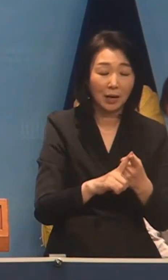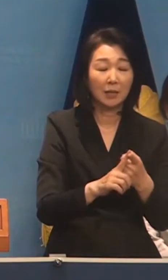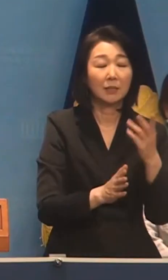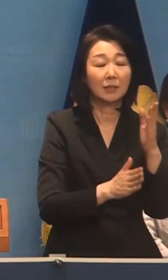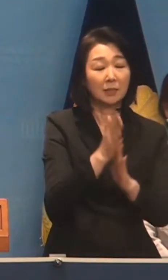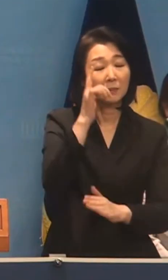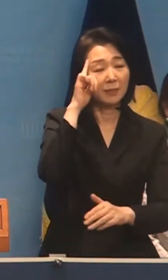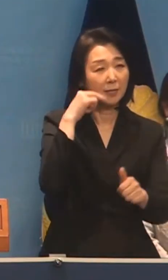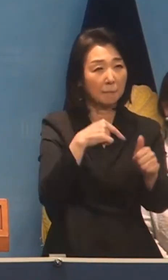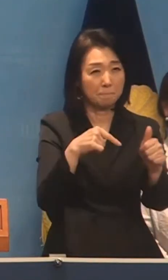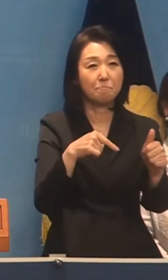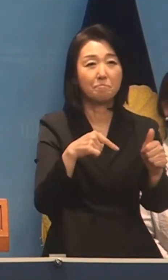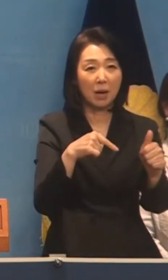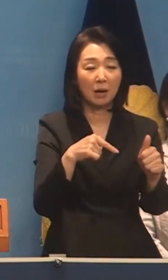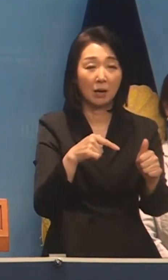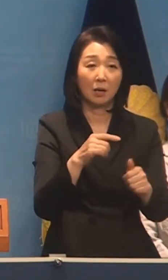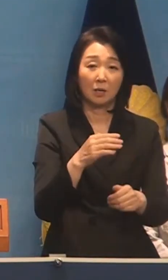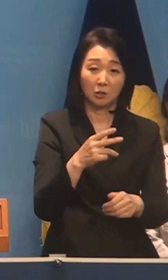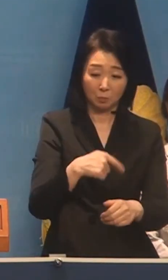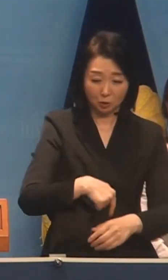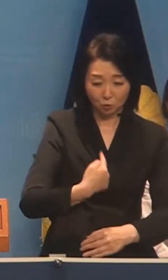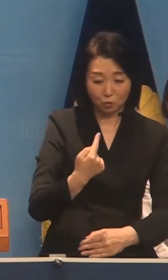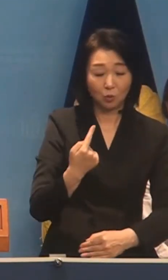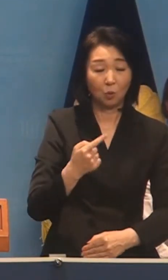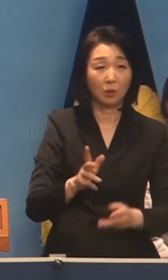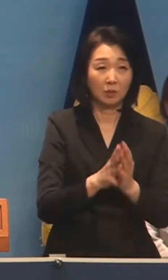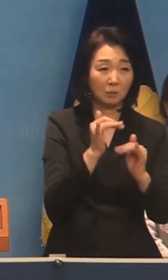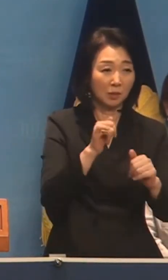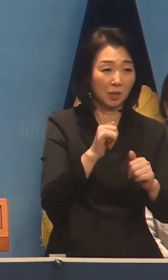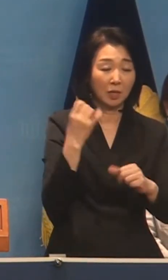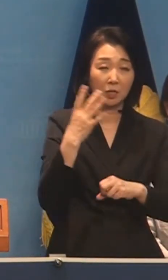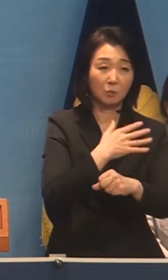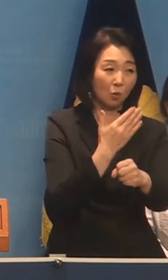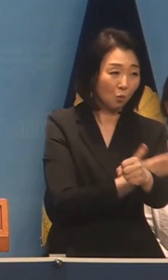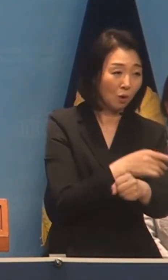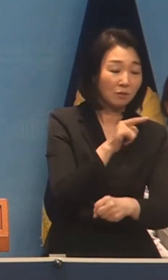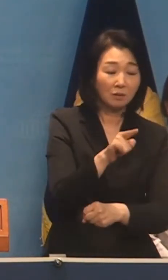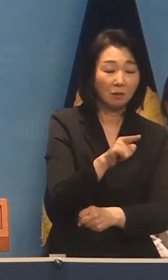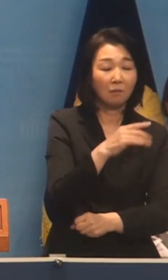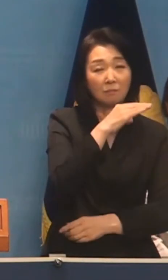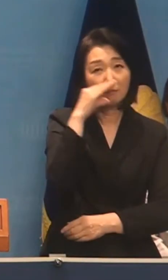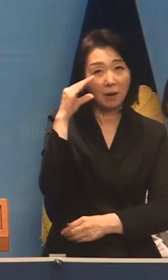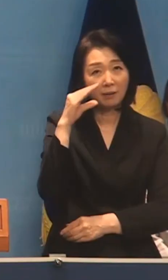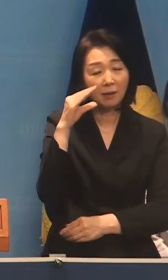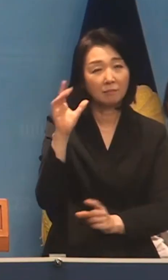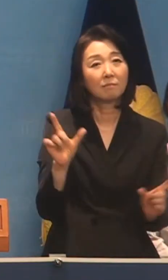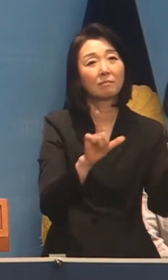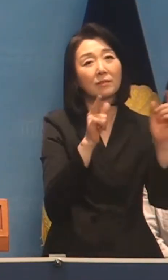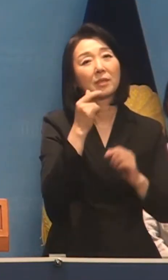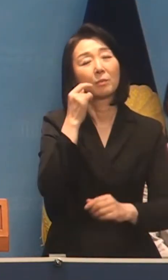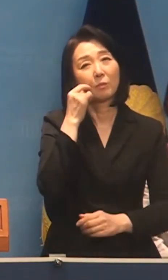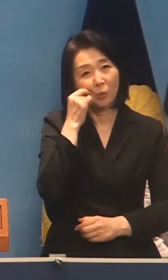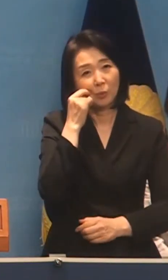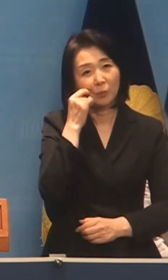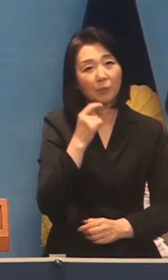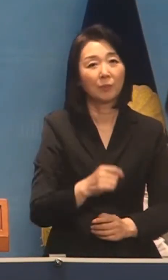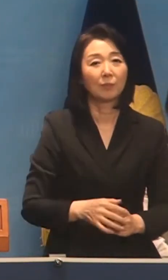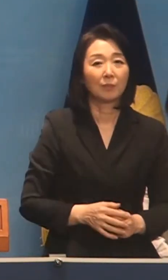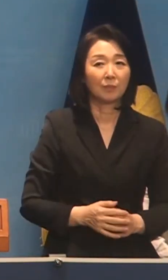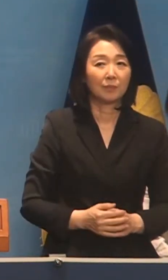시민의식을 가르치면서도 정작 스스로는 시민의 기본권조차 제대로 누리지 못하고 있다는 모순을